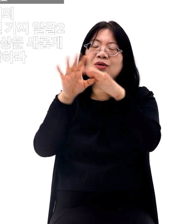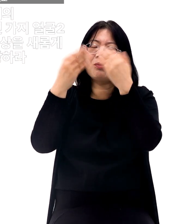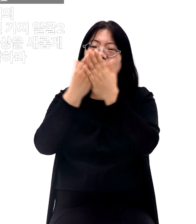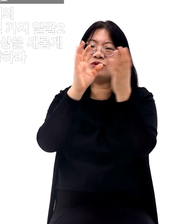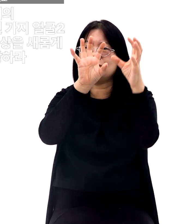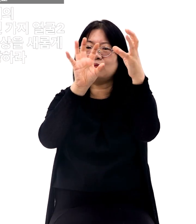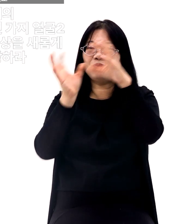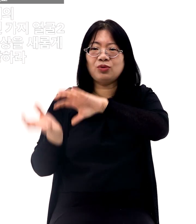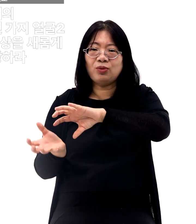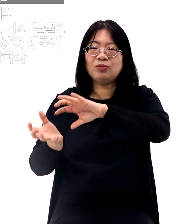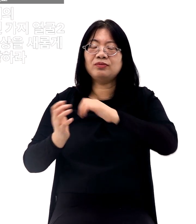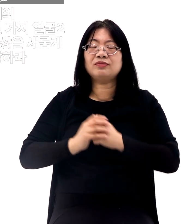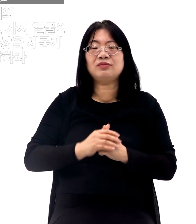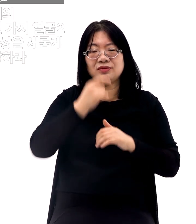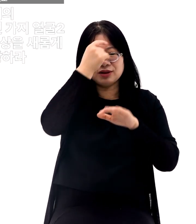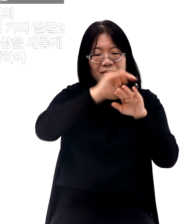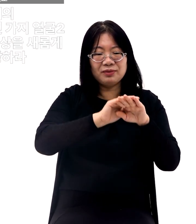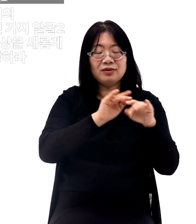예배는 마치 그런 거예요.